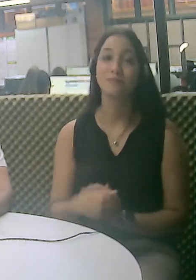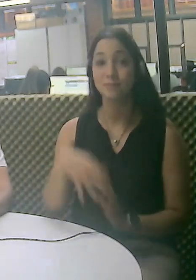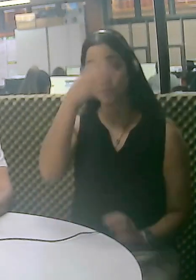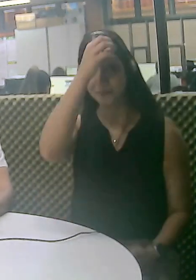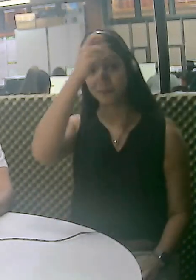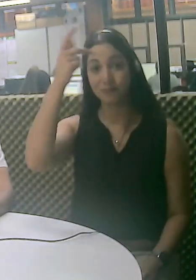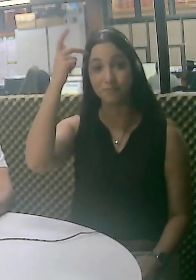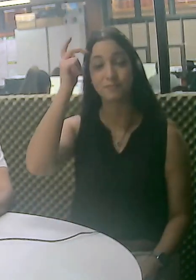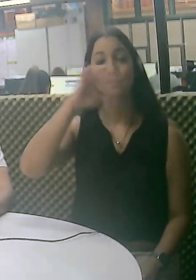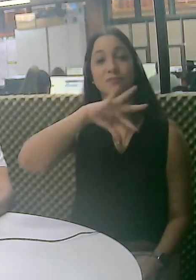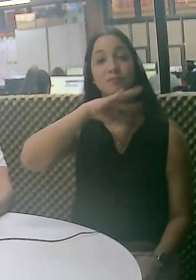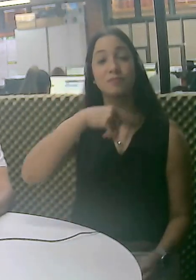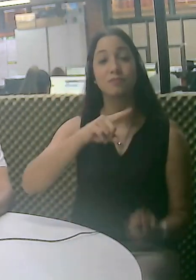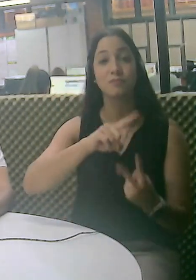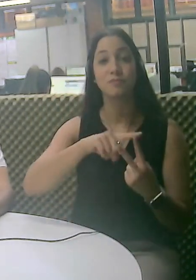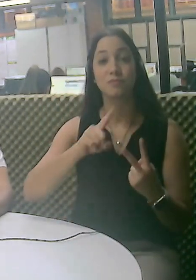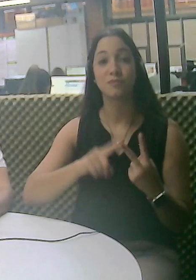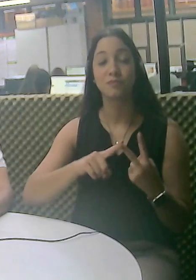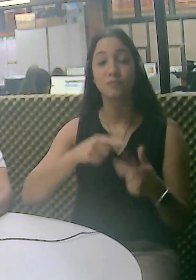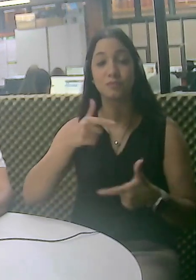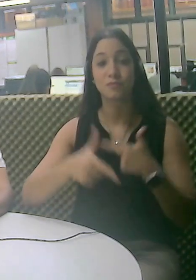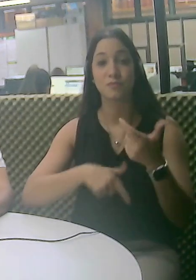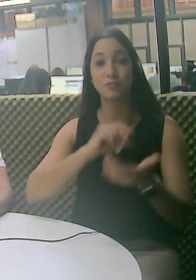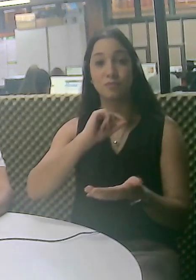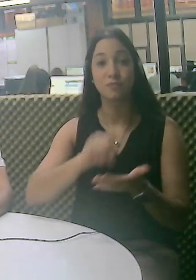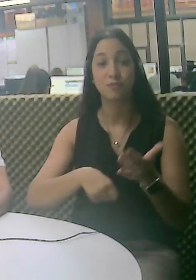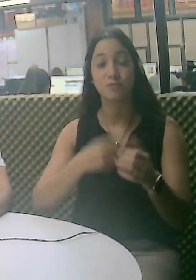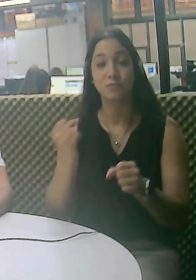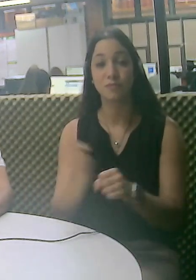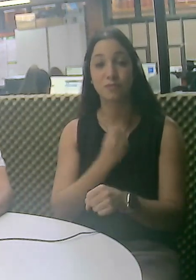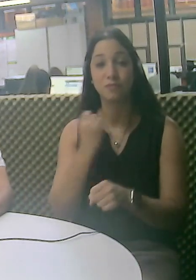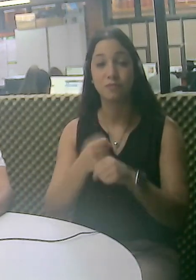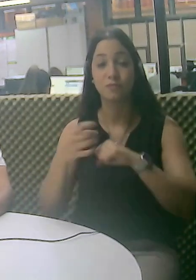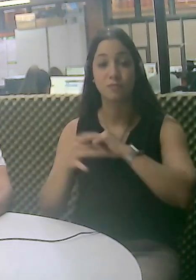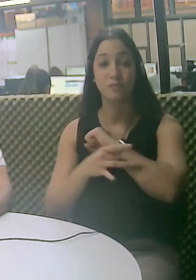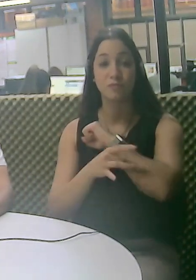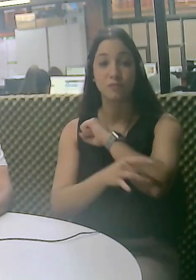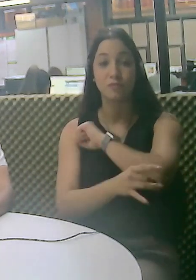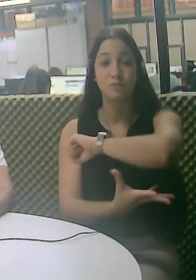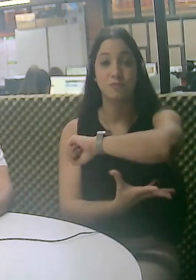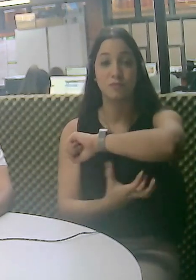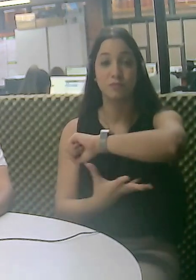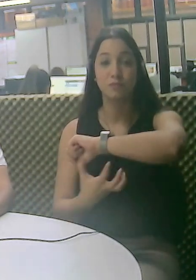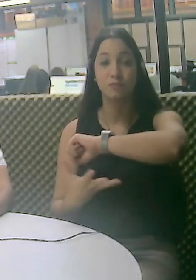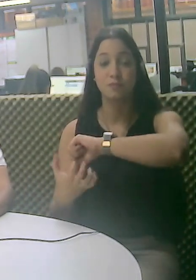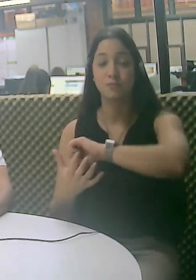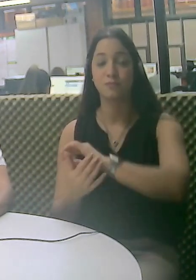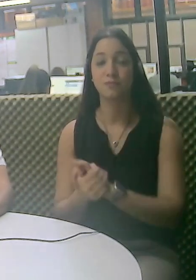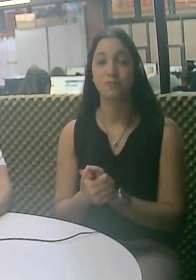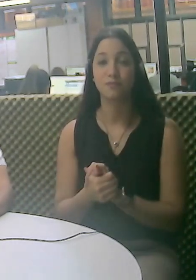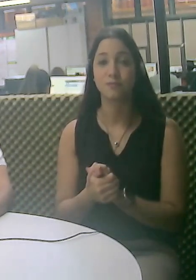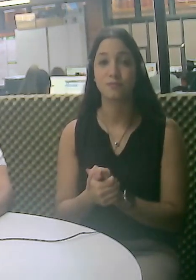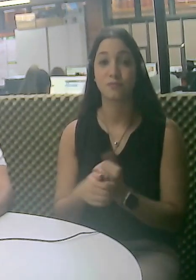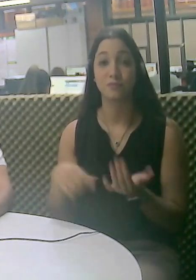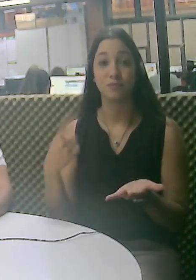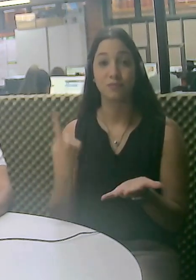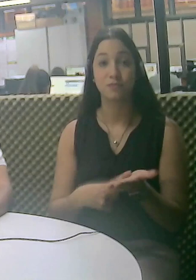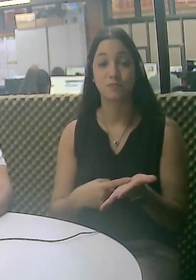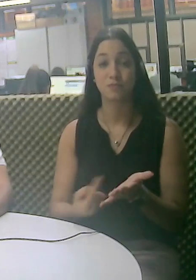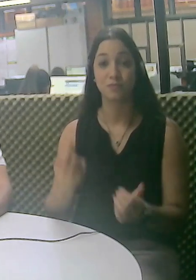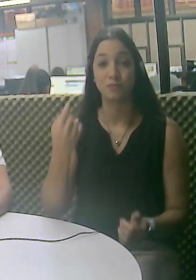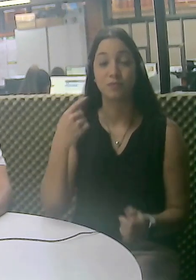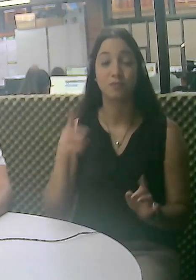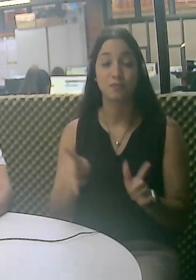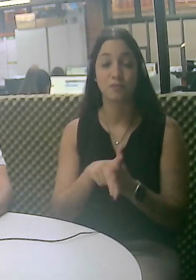Prefeito Odelmo Leão assina duas ordens de serviços para obras de pavimentação e drenagem. Atendendo ao compromisso firmado